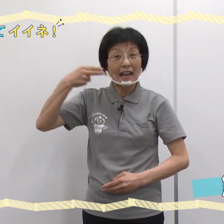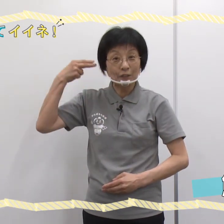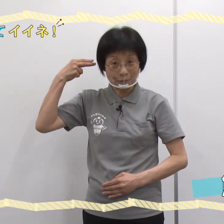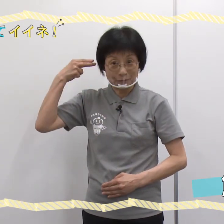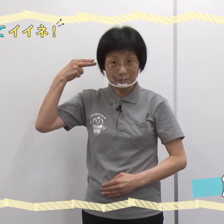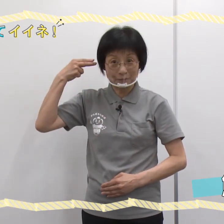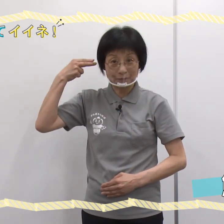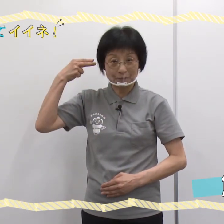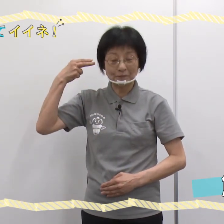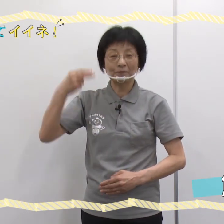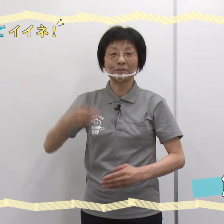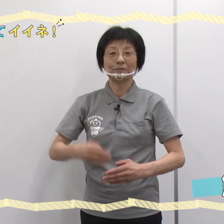鮎。